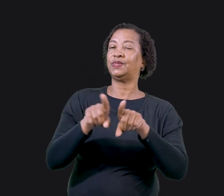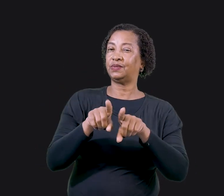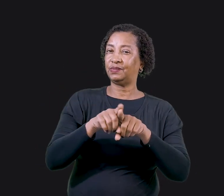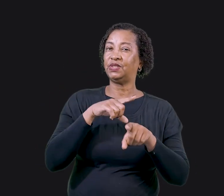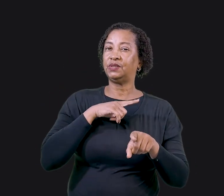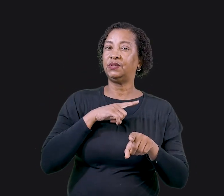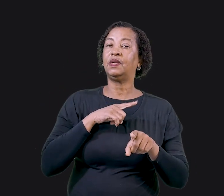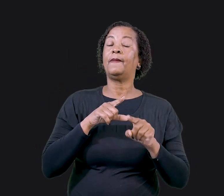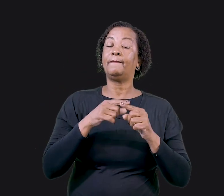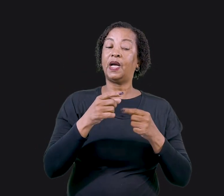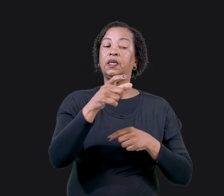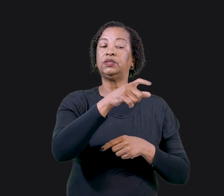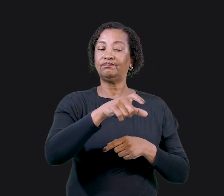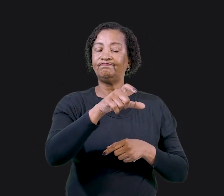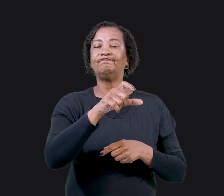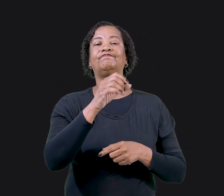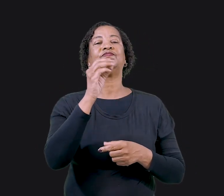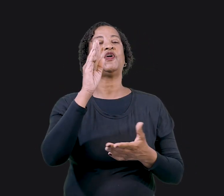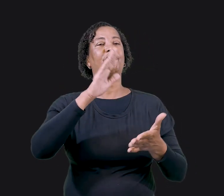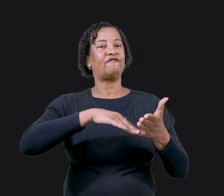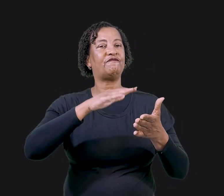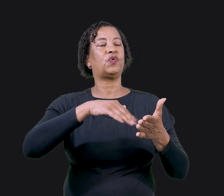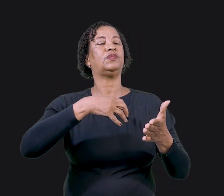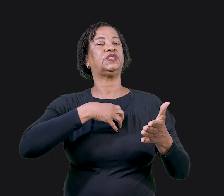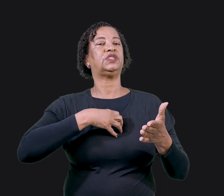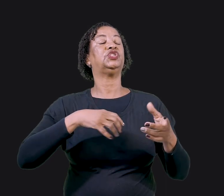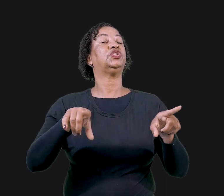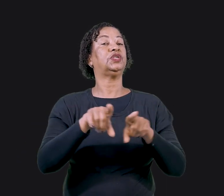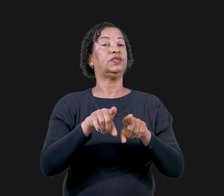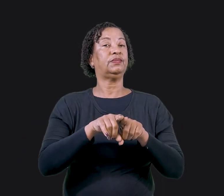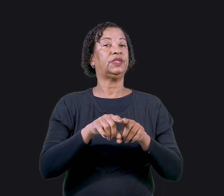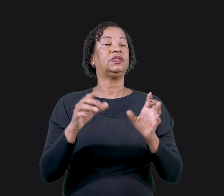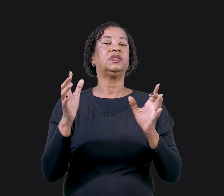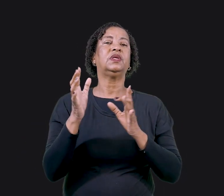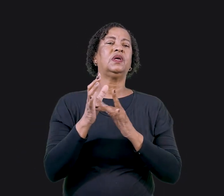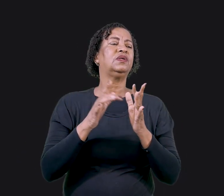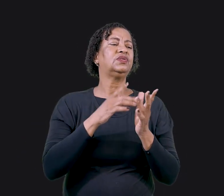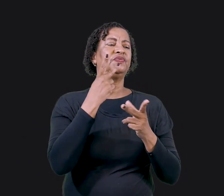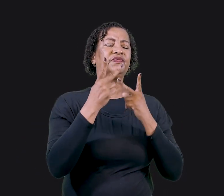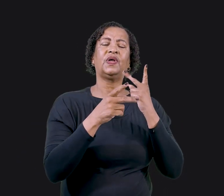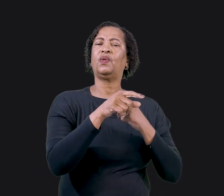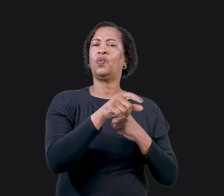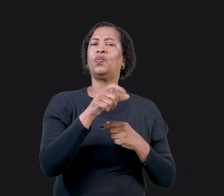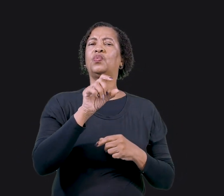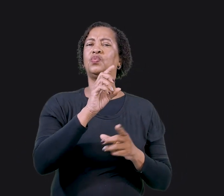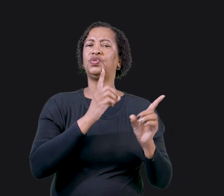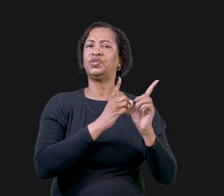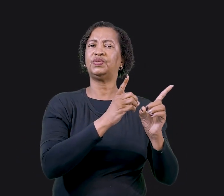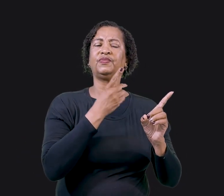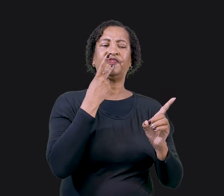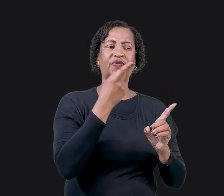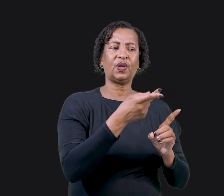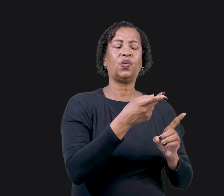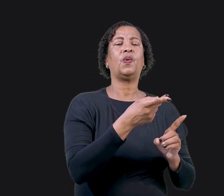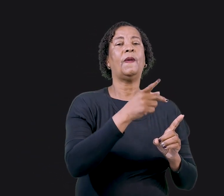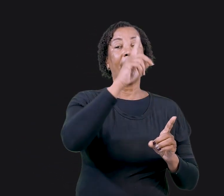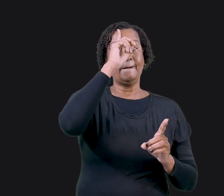multidão faminta. Os apóstolos procuraram Jesus e disseram: essa gente não tem nada para comer, mande-os embora.